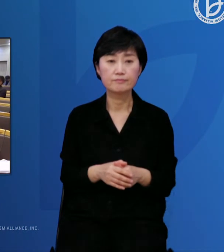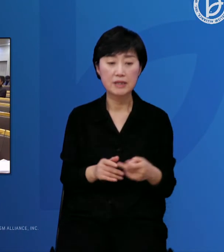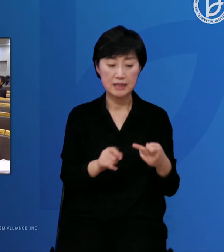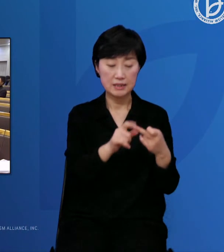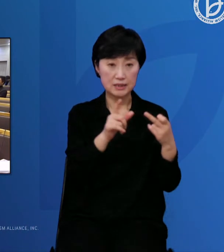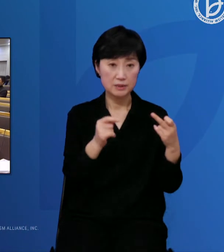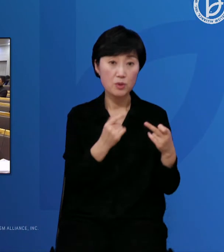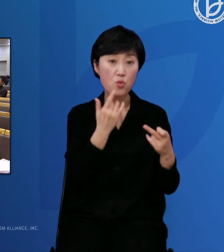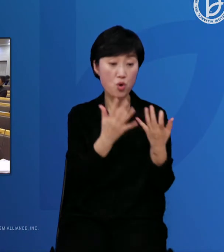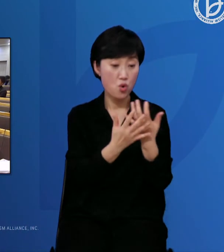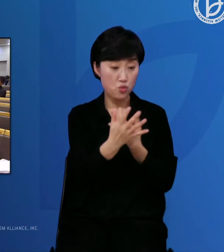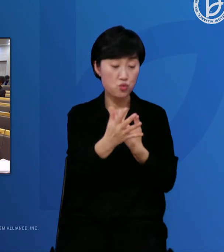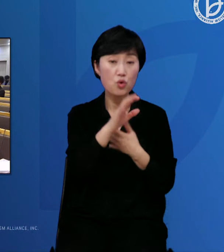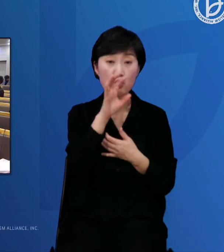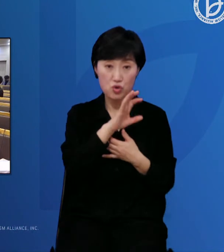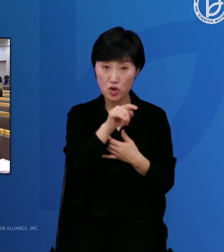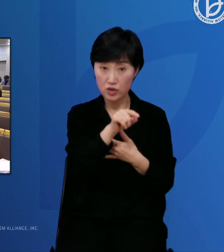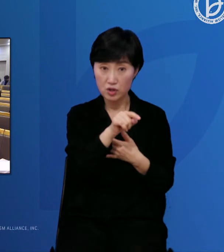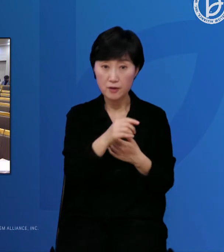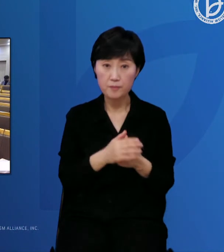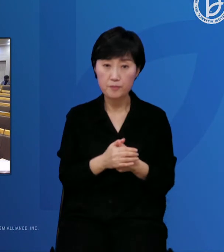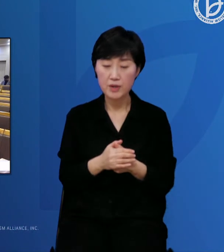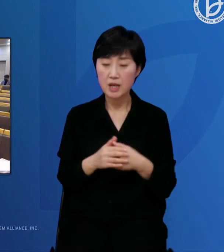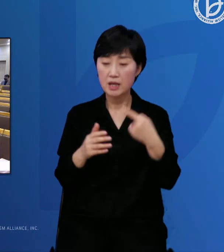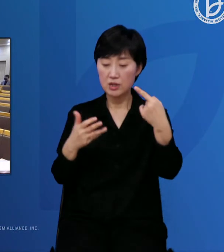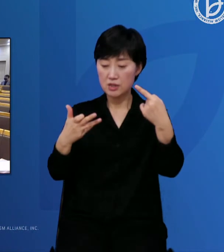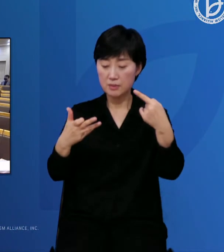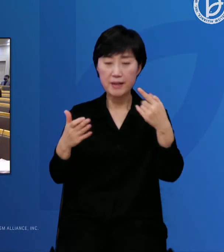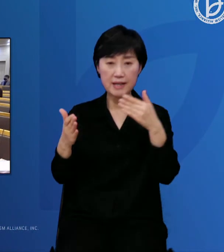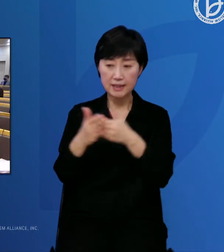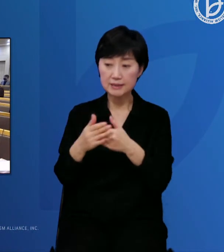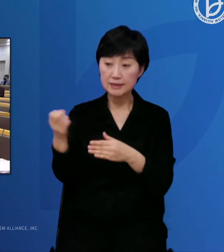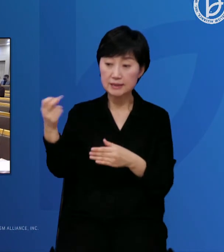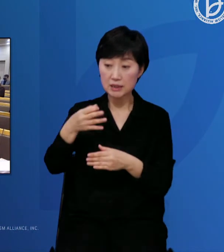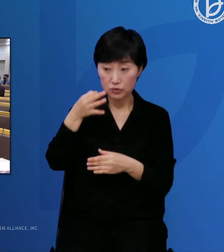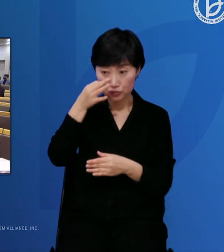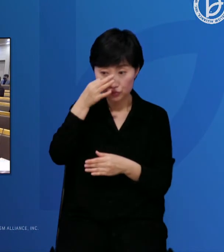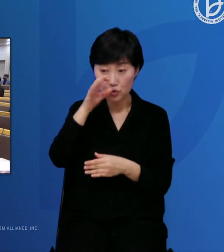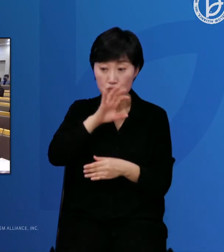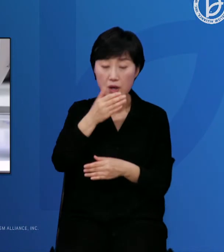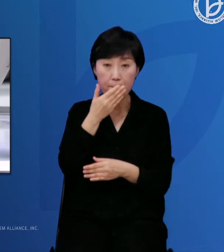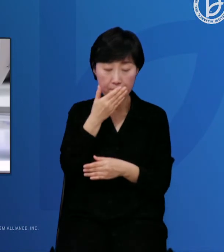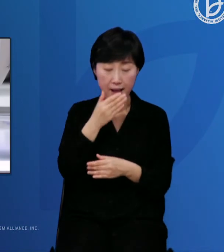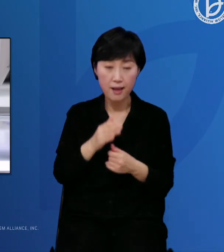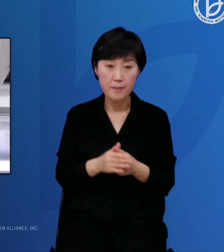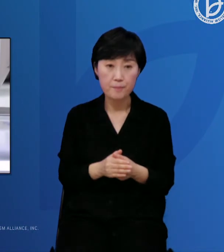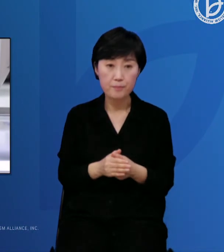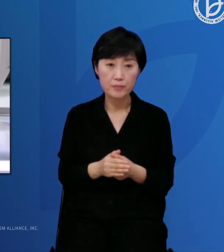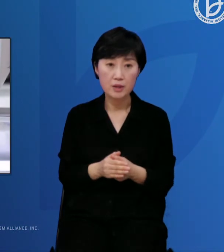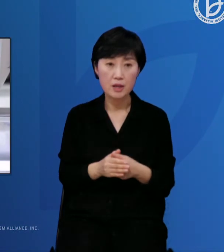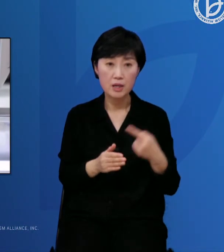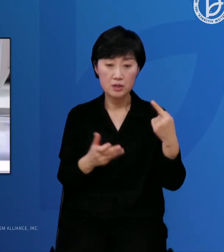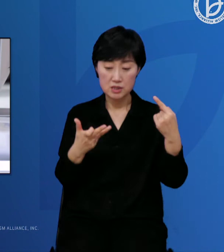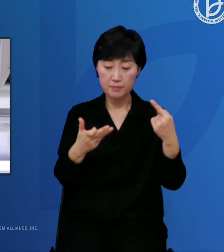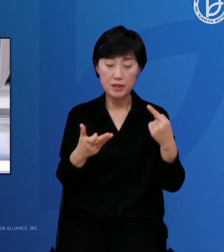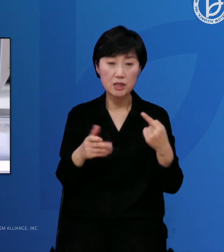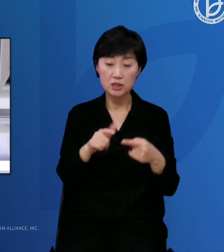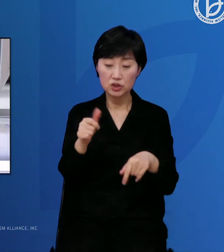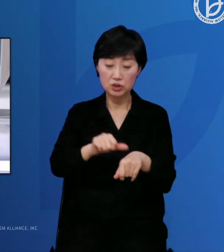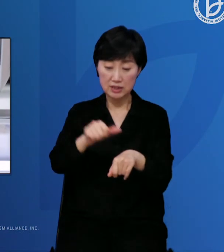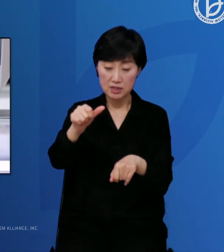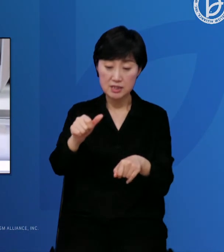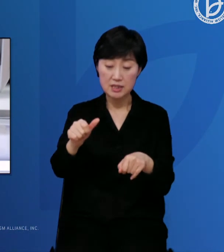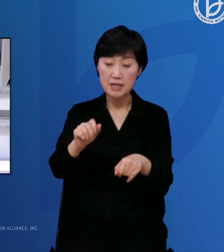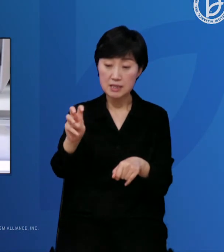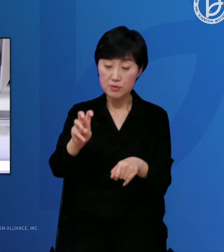12월 237 화요제자 온라인 훈련은 1월 18일까지 재훈련이 열립니다. 오는 18일 오후 5시 반까지 등록을